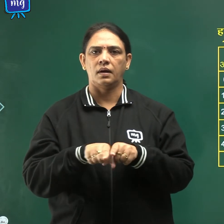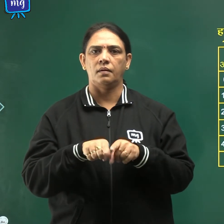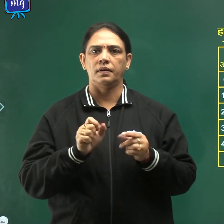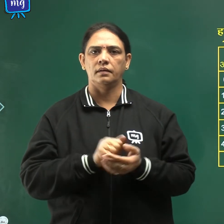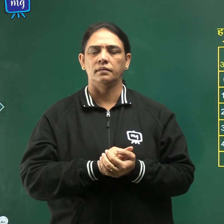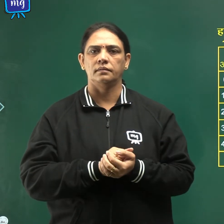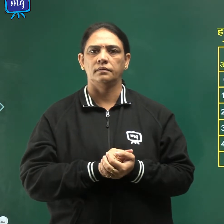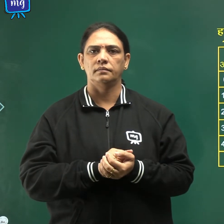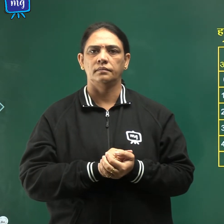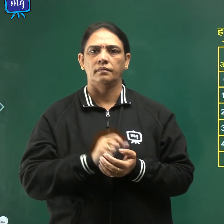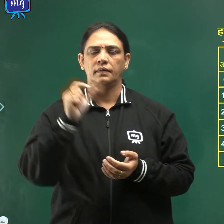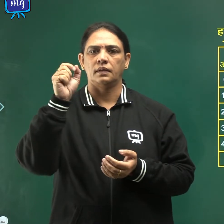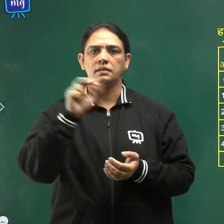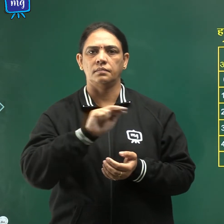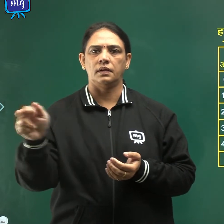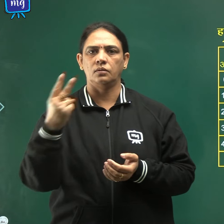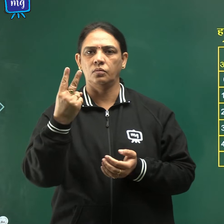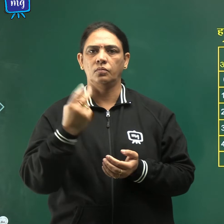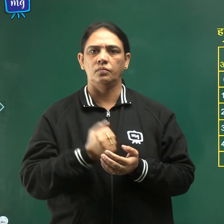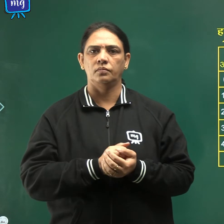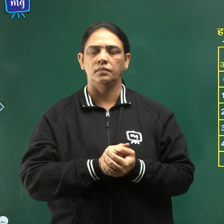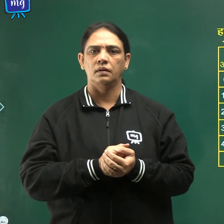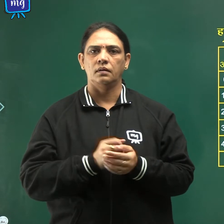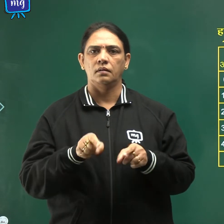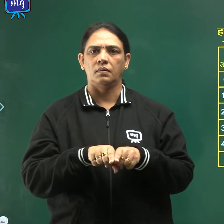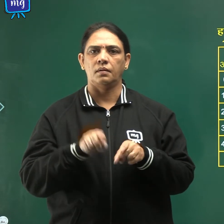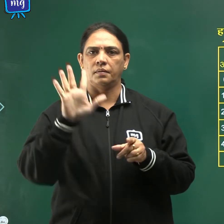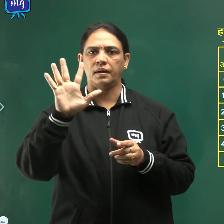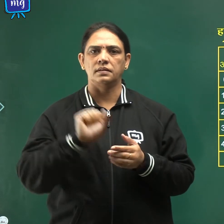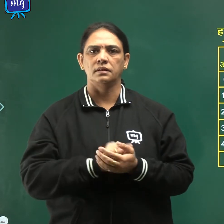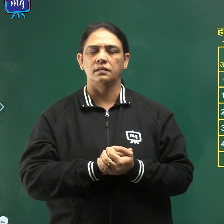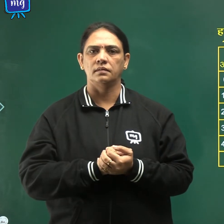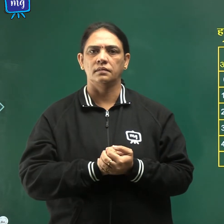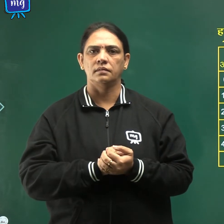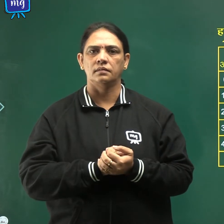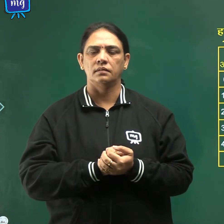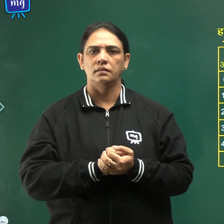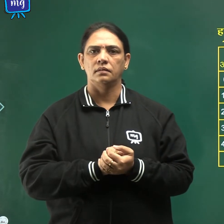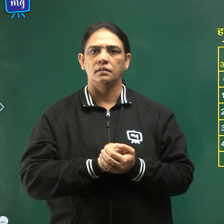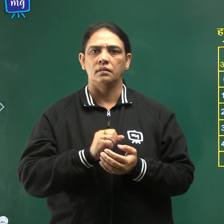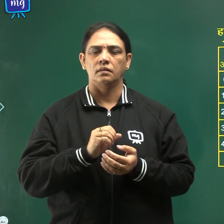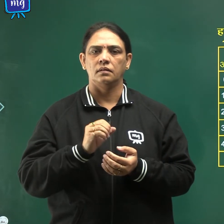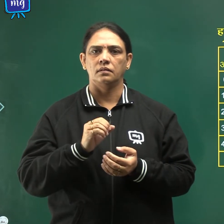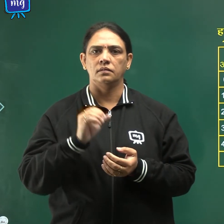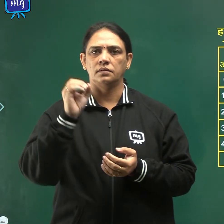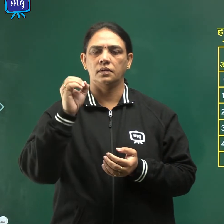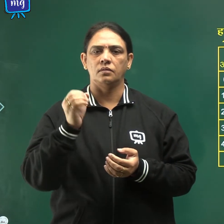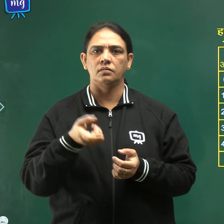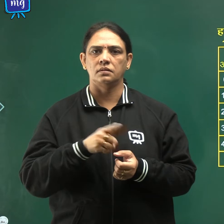बराबर 10 बटे 2 बराबर 5। 0 से 10 वर्ग की